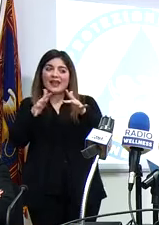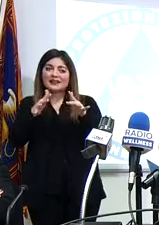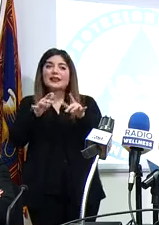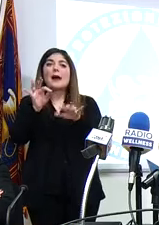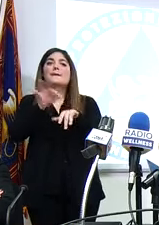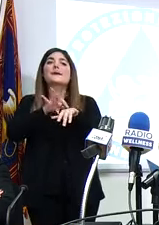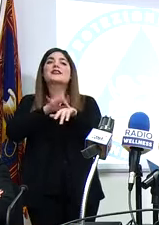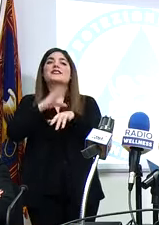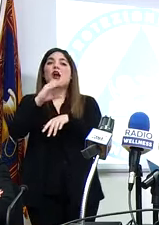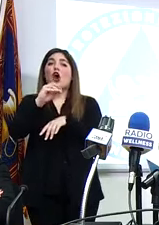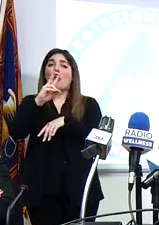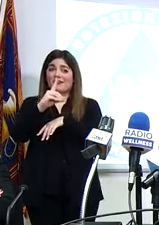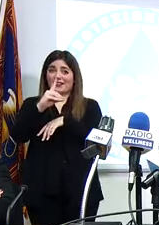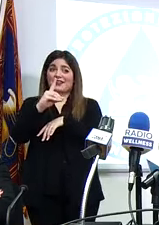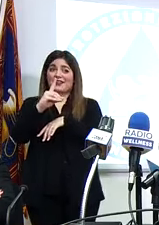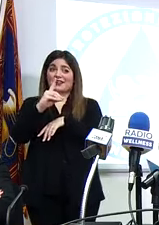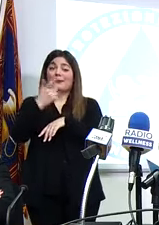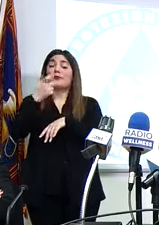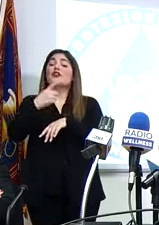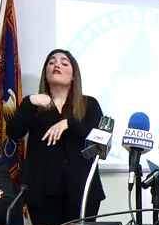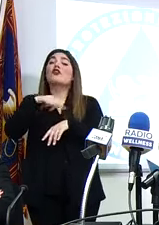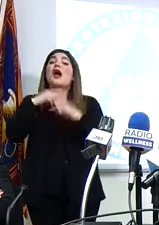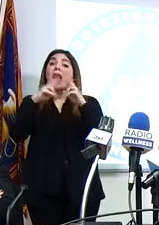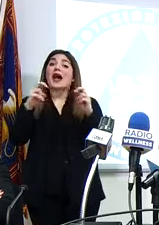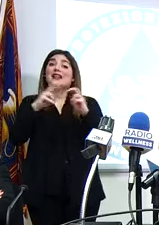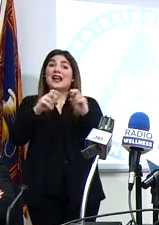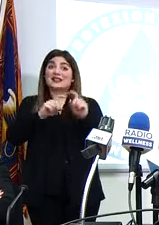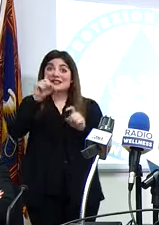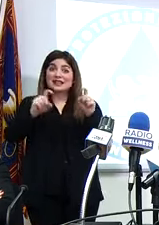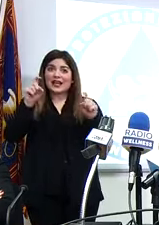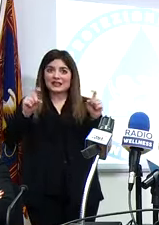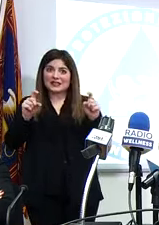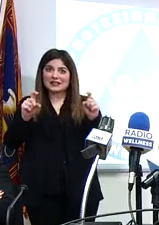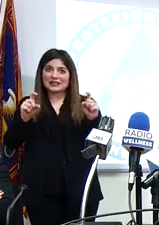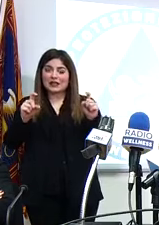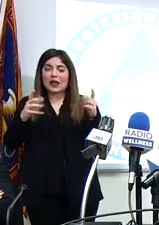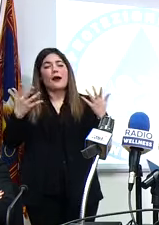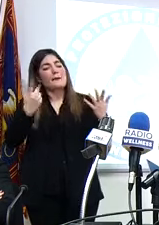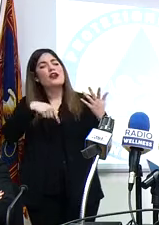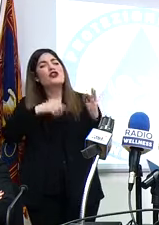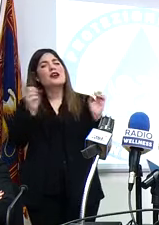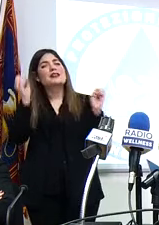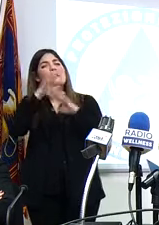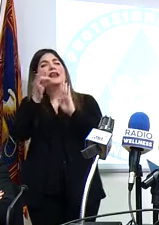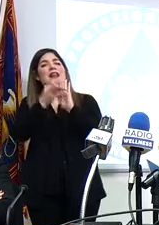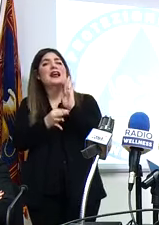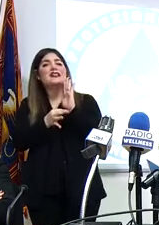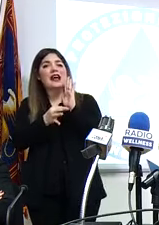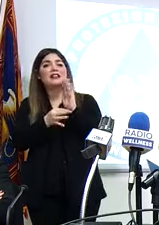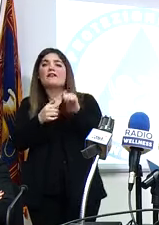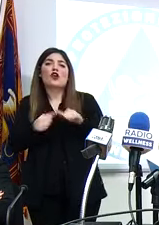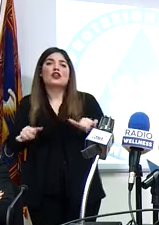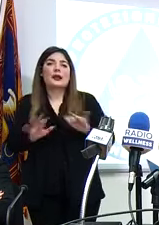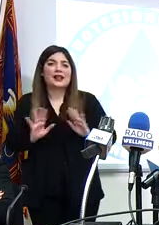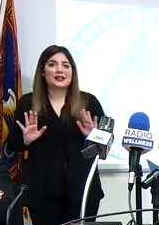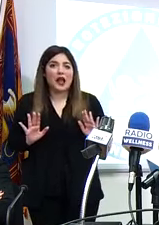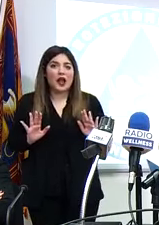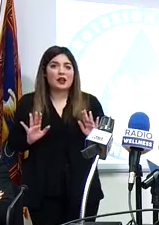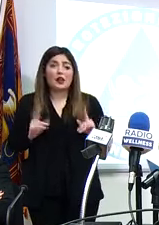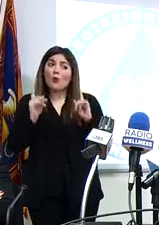statistica ci si dimentica di dare anche dati che sono fondamentali, cioè non solo genere, ma